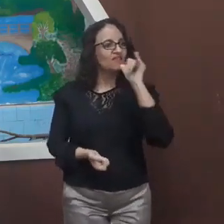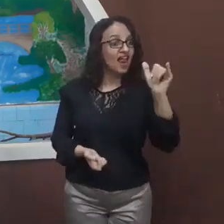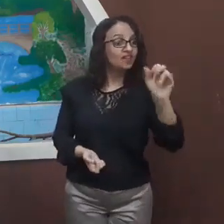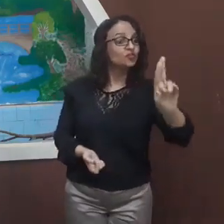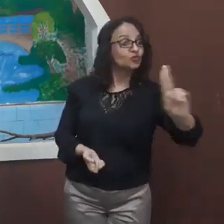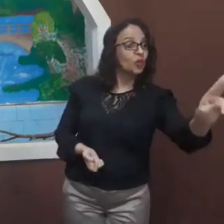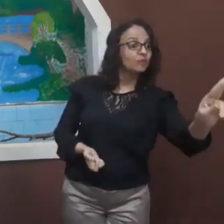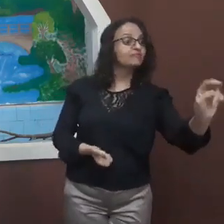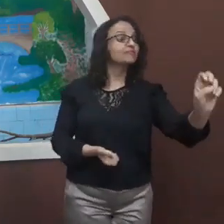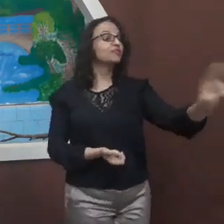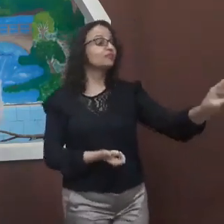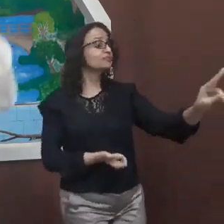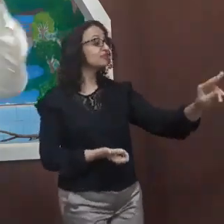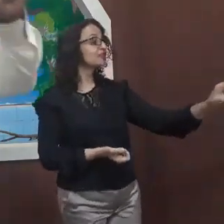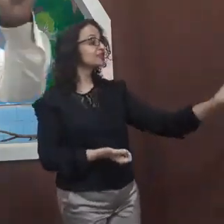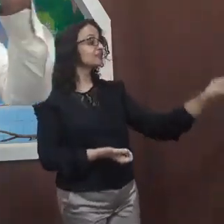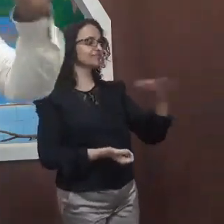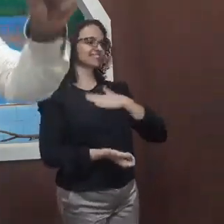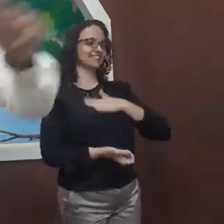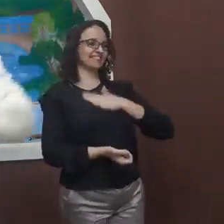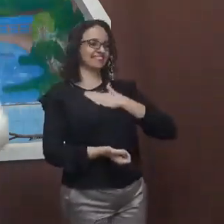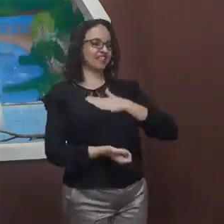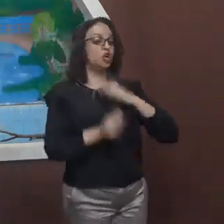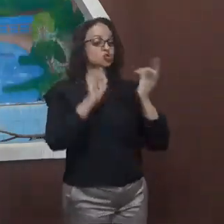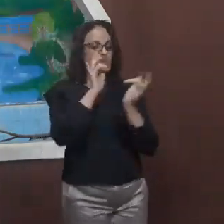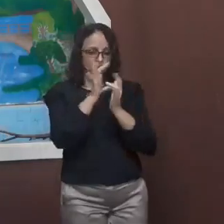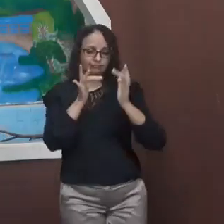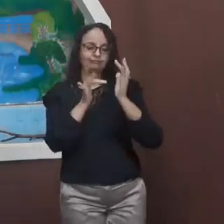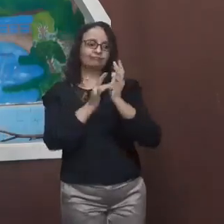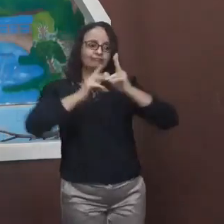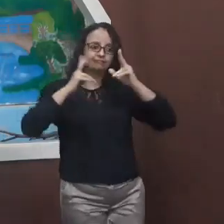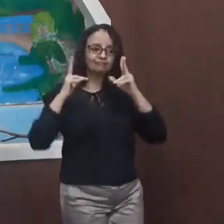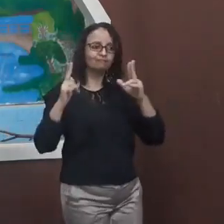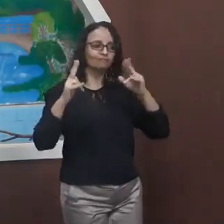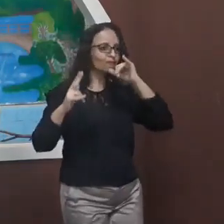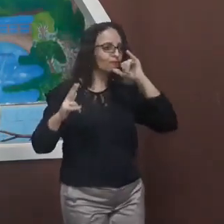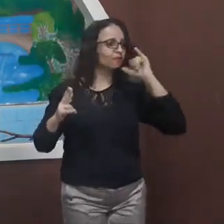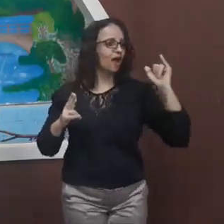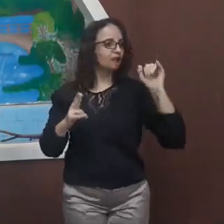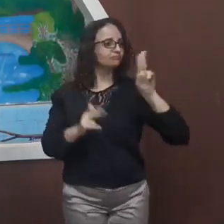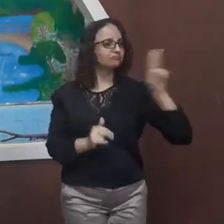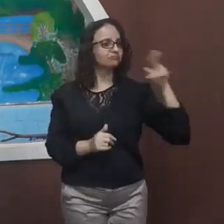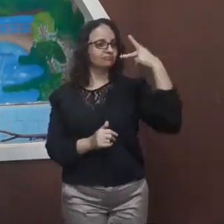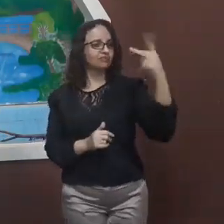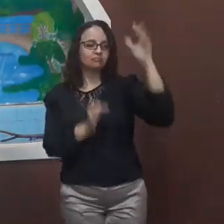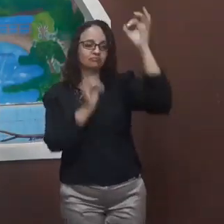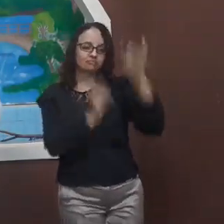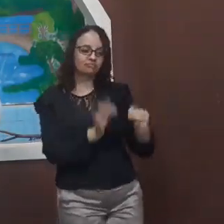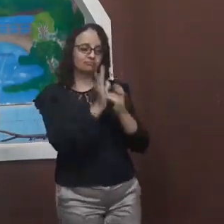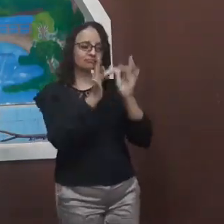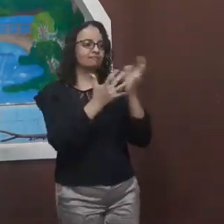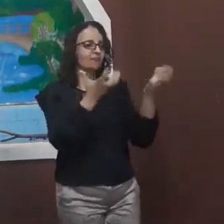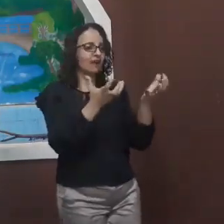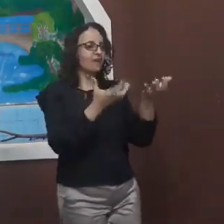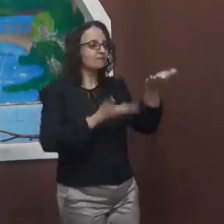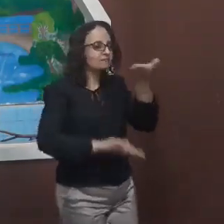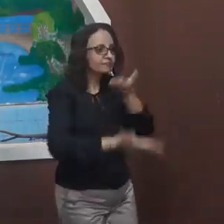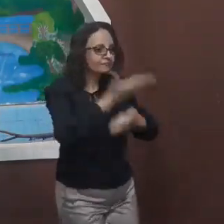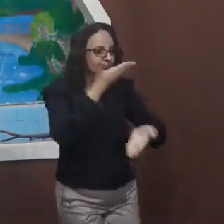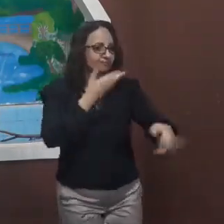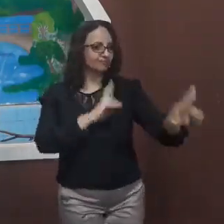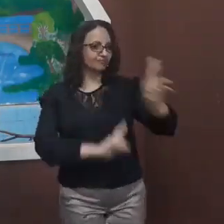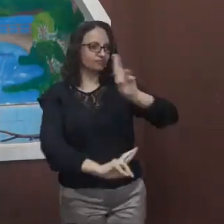então Jesus chama pelo nome, Jesus te chama pelo nome, Jesus quer falar com você. Jesus, ele fala com a